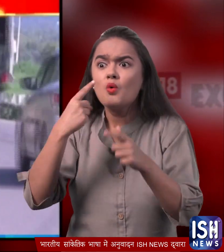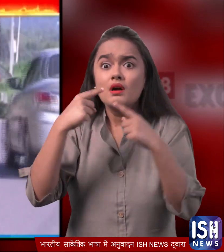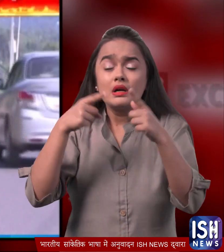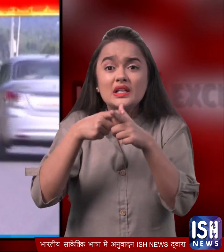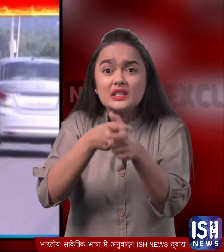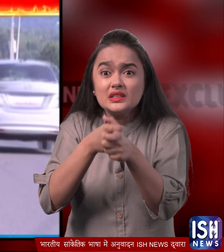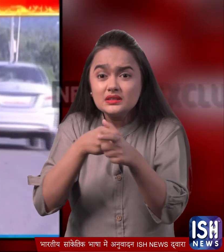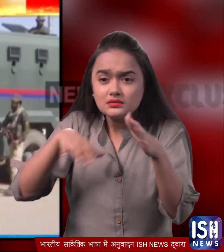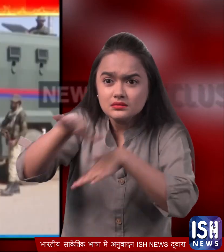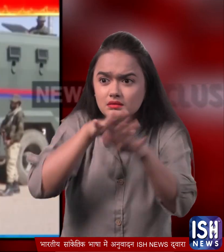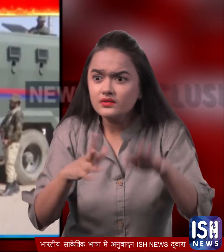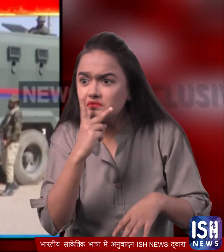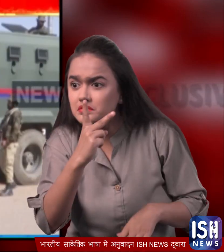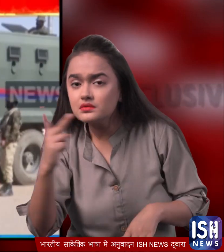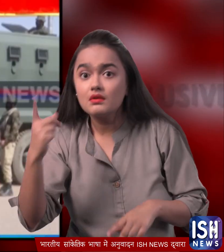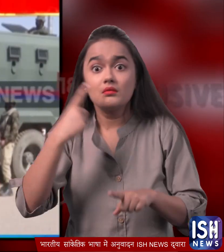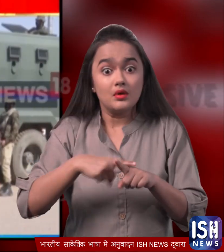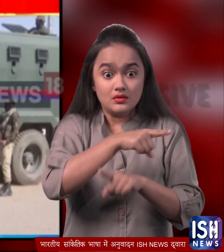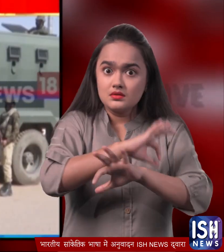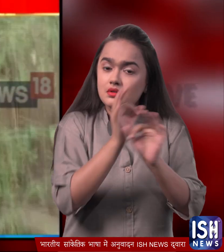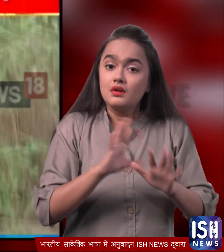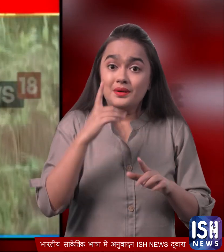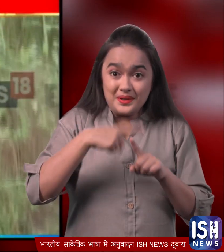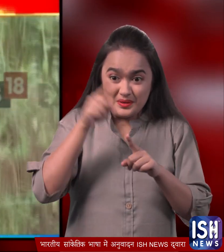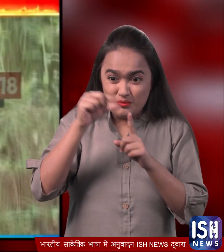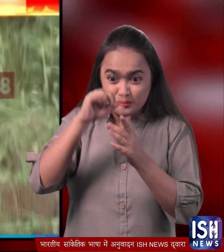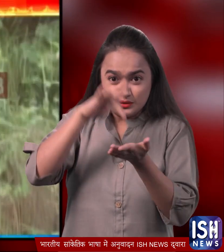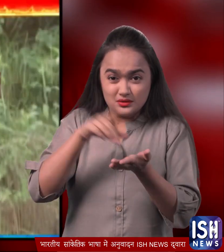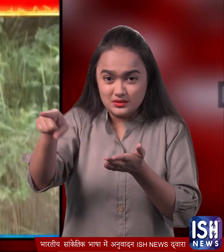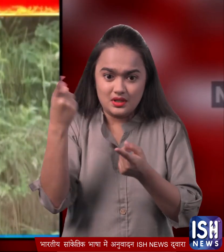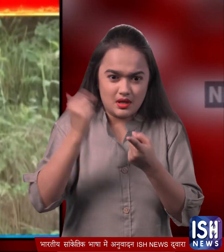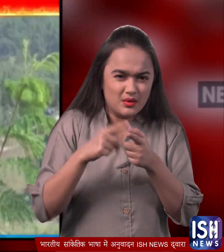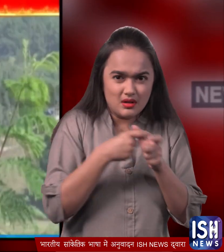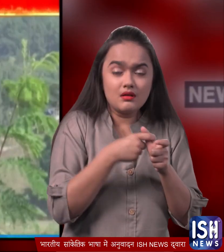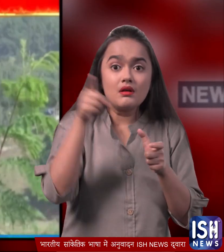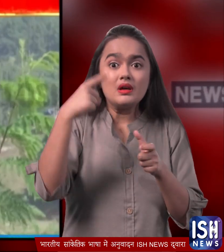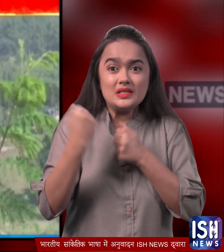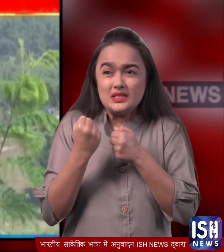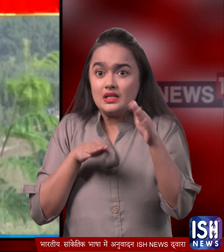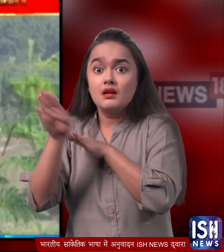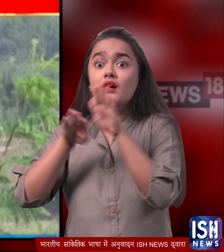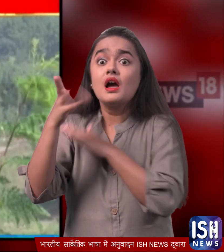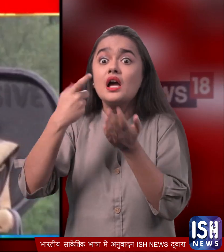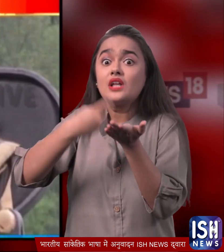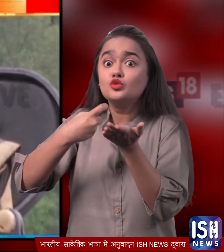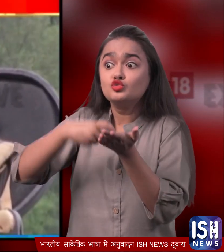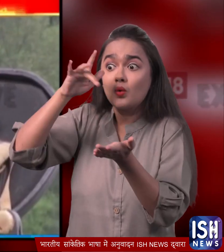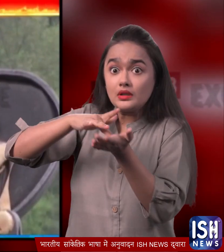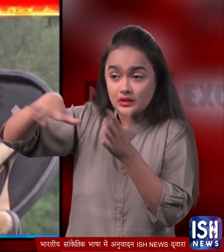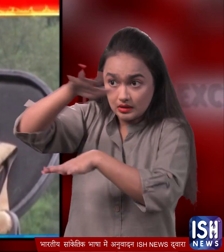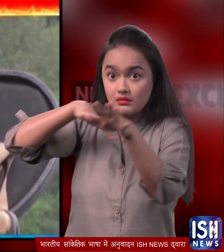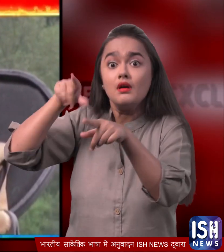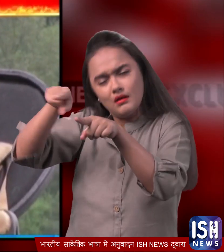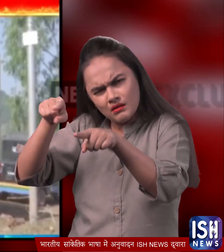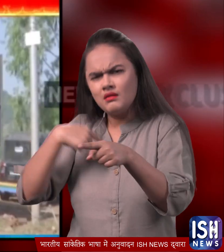है। राजौरी में भी जवान पूरी तरह मुस्तैद नजर आए। खबर है कि पुंछ में मुठभेड़ के बाद ये आतंकी जान बचाने के लिए राजौरी की तरफ भाग निकले, हालांकि उन्हें